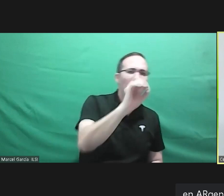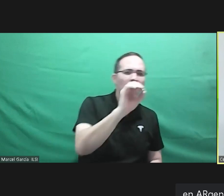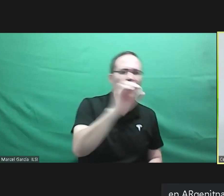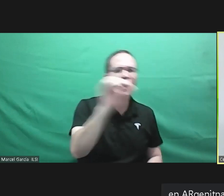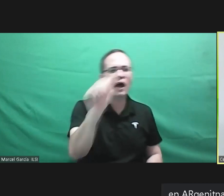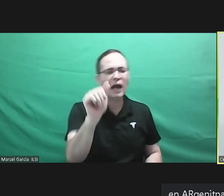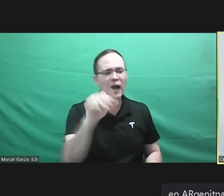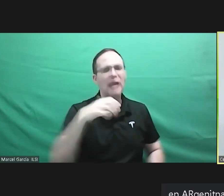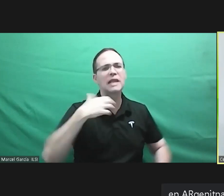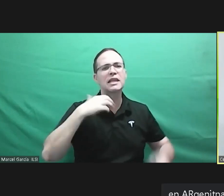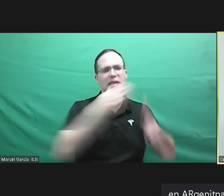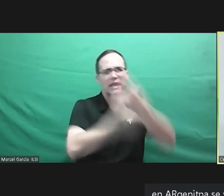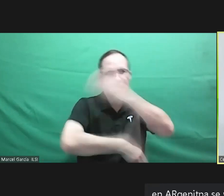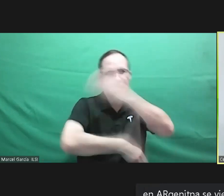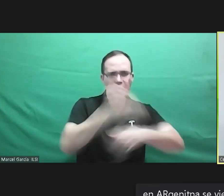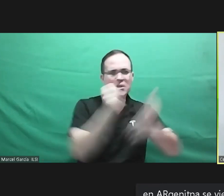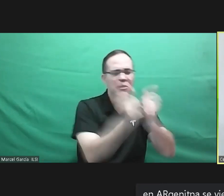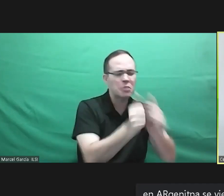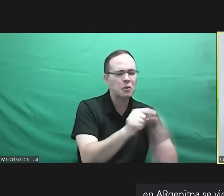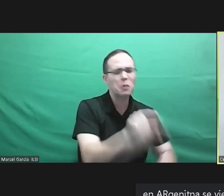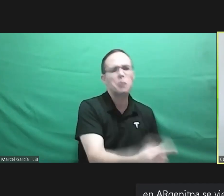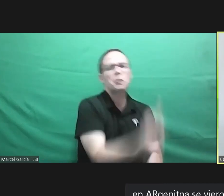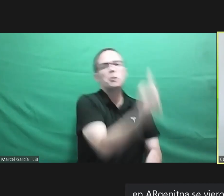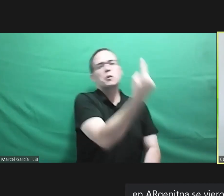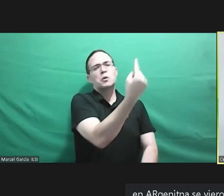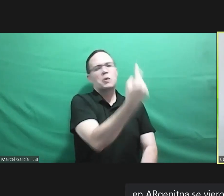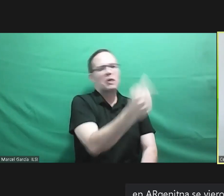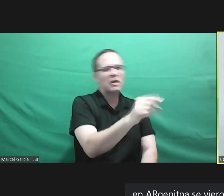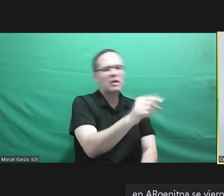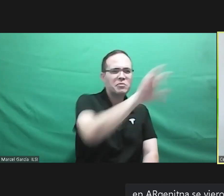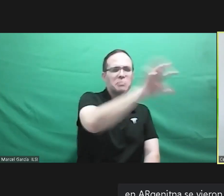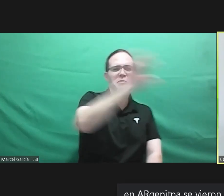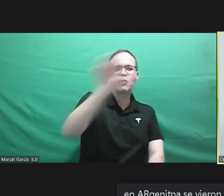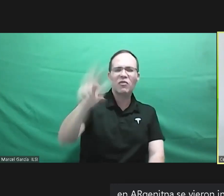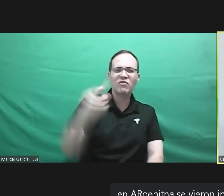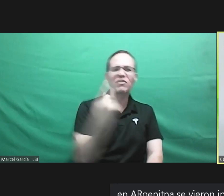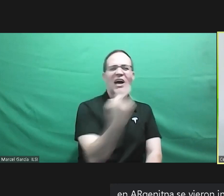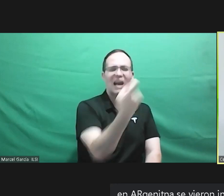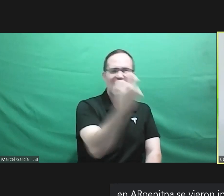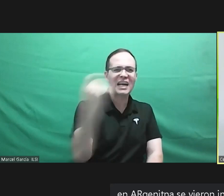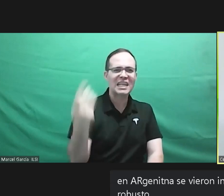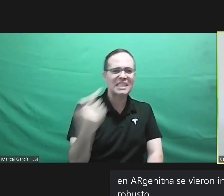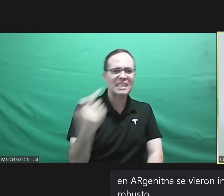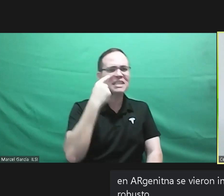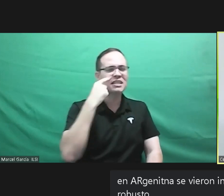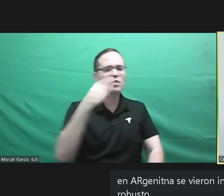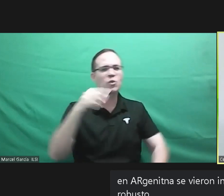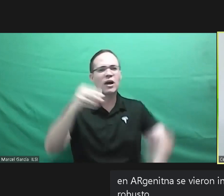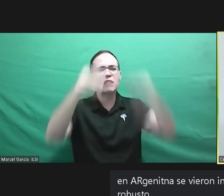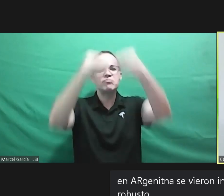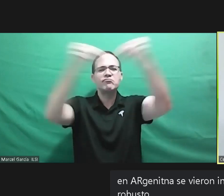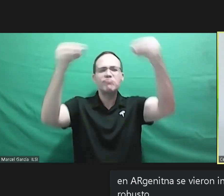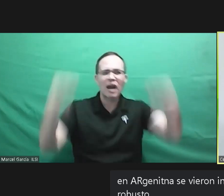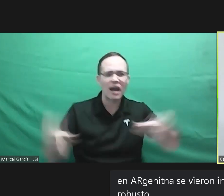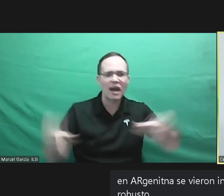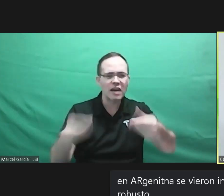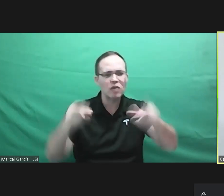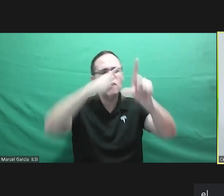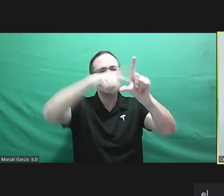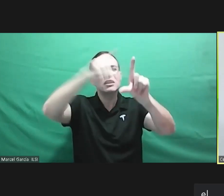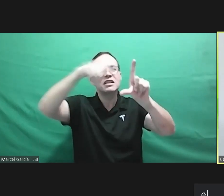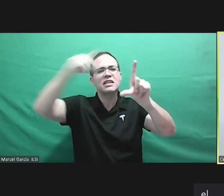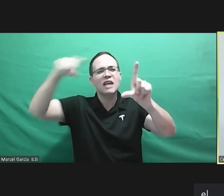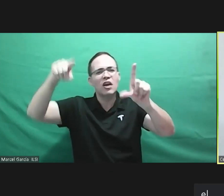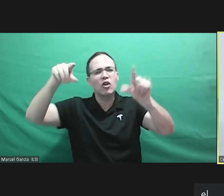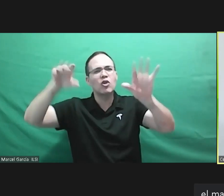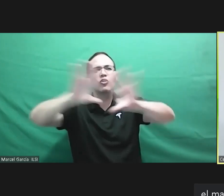indicadores robusto. Entonces, esa oportunidad de especificar un poco el marco de indicadores global,